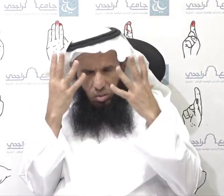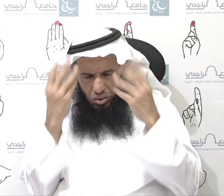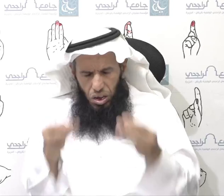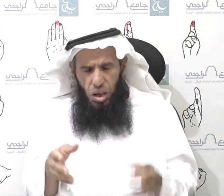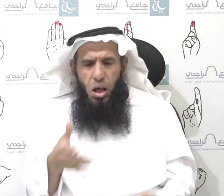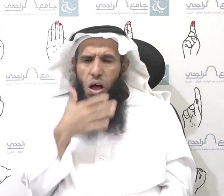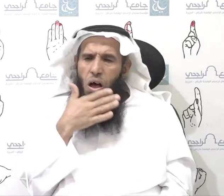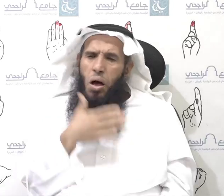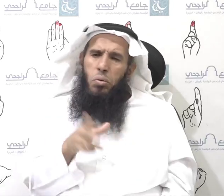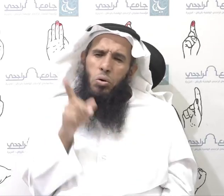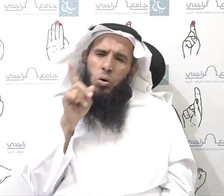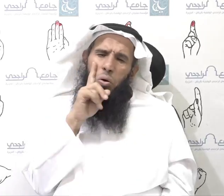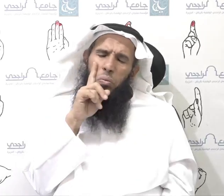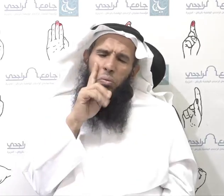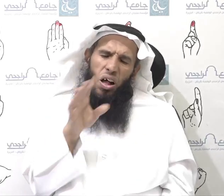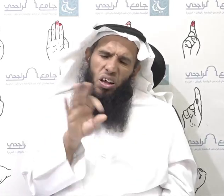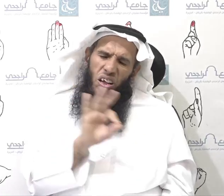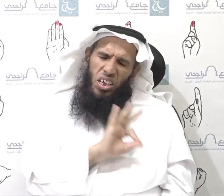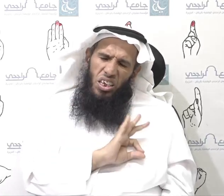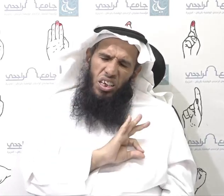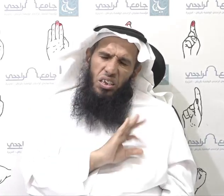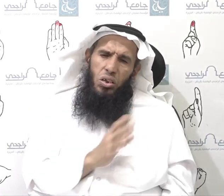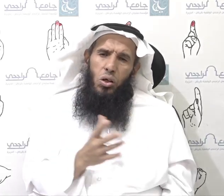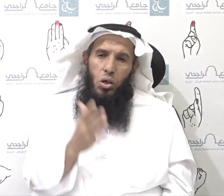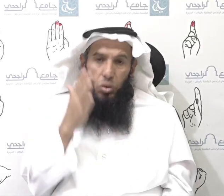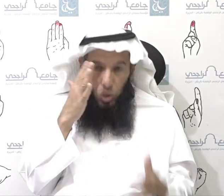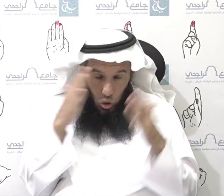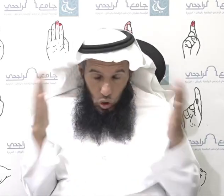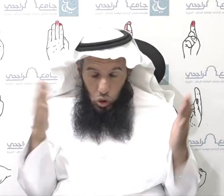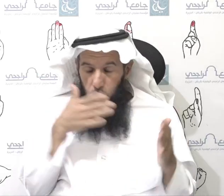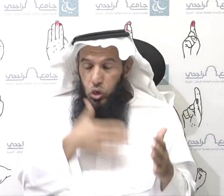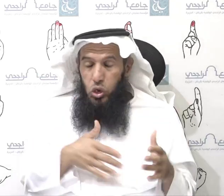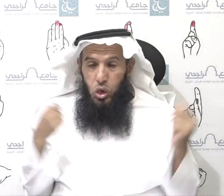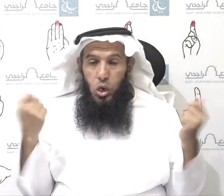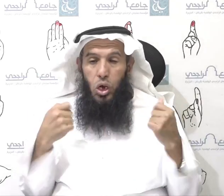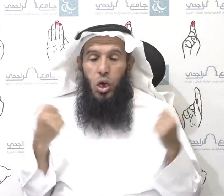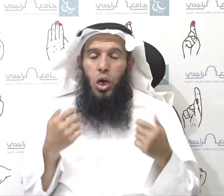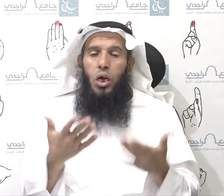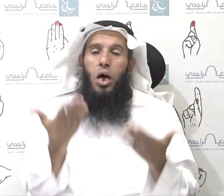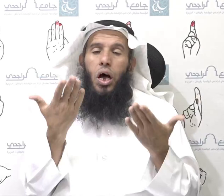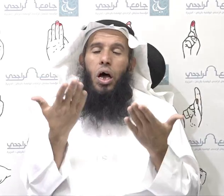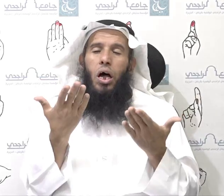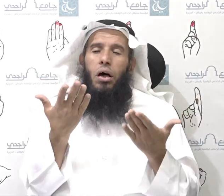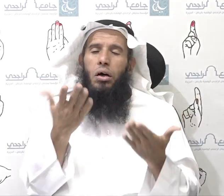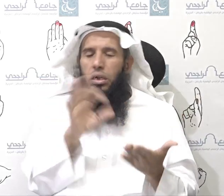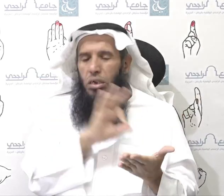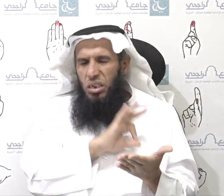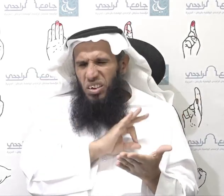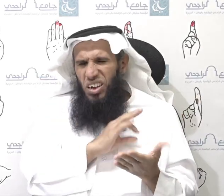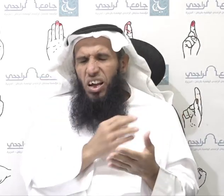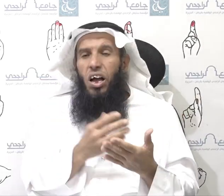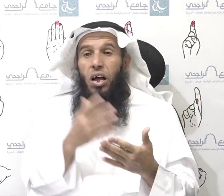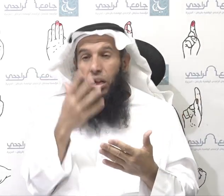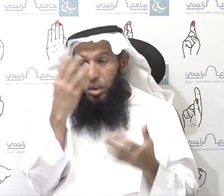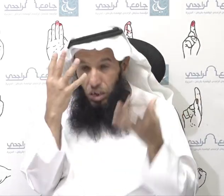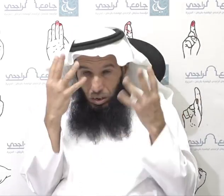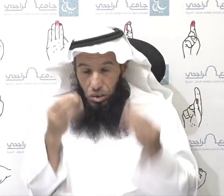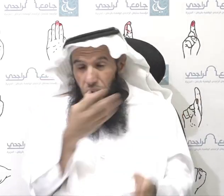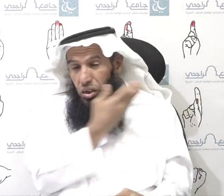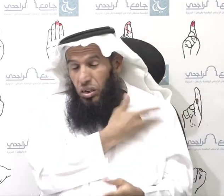لآبائنا وأمهاتنا وعلمائنا، اللهم اغفر لهم يا رب العالمين، واجمعنا بهم في جنات